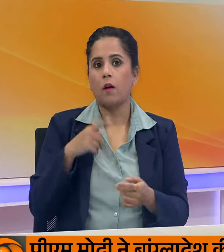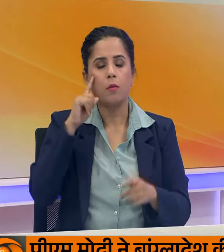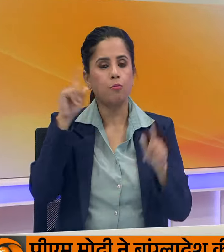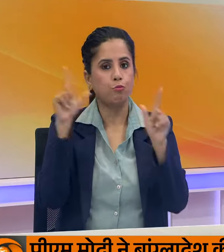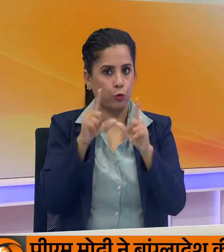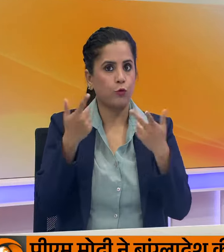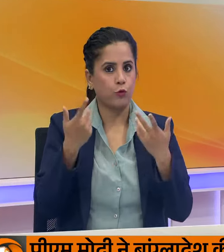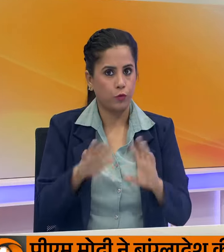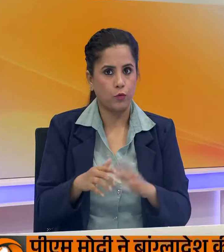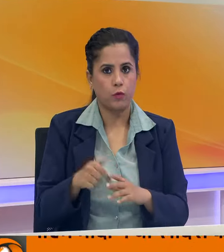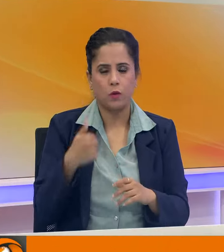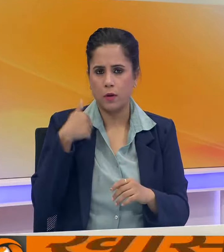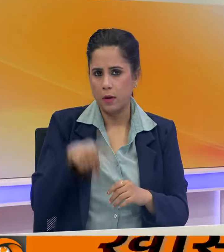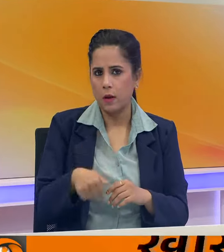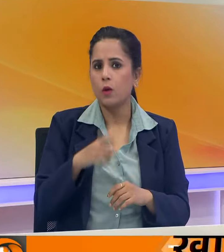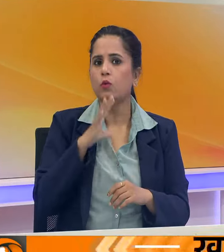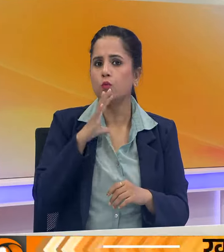आटे